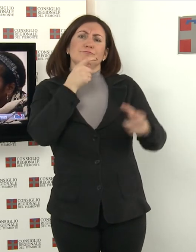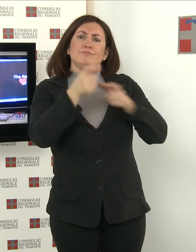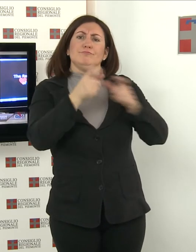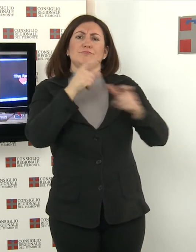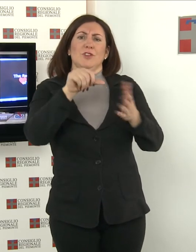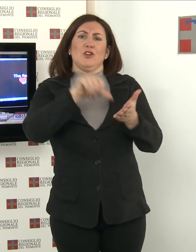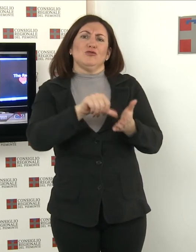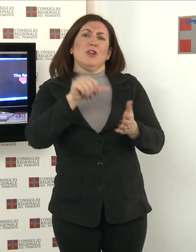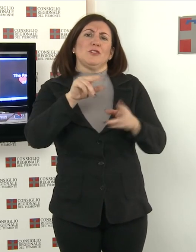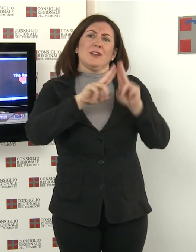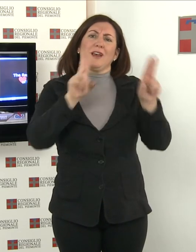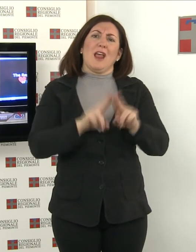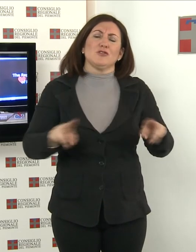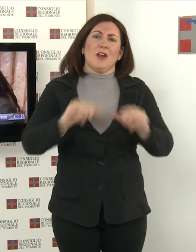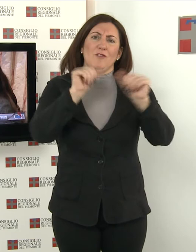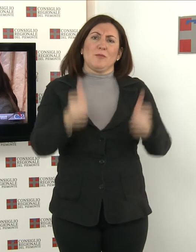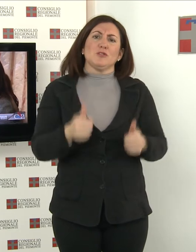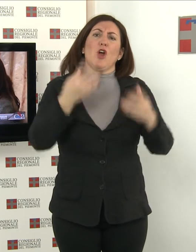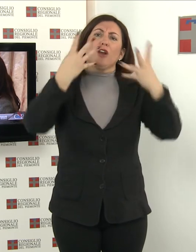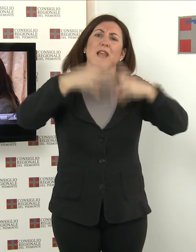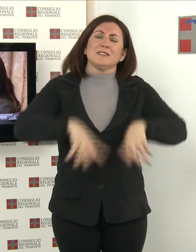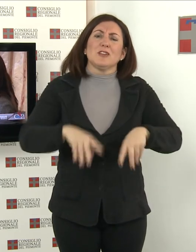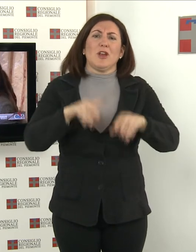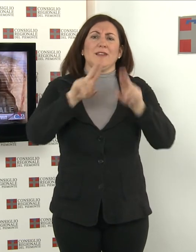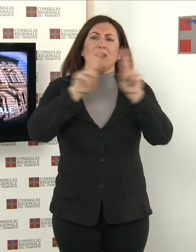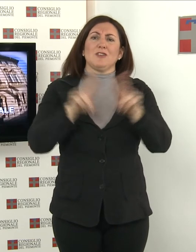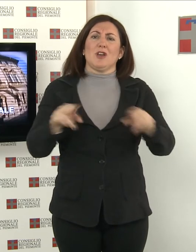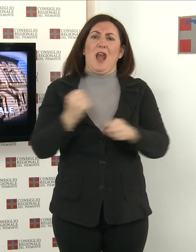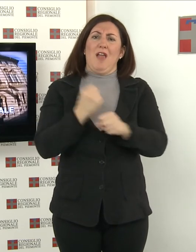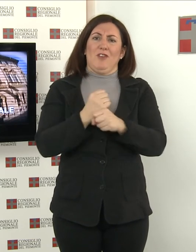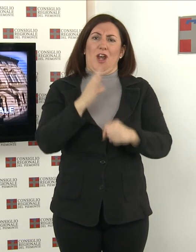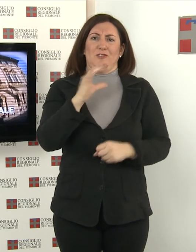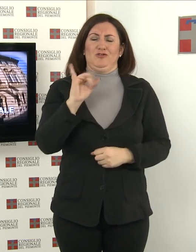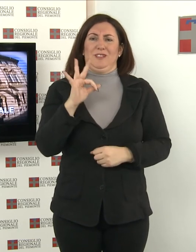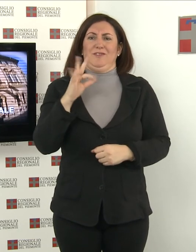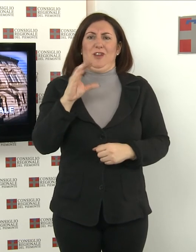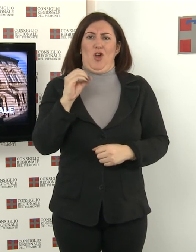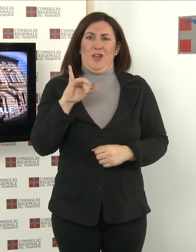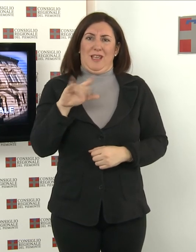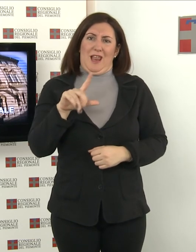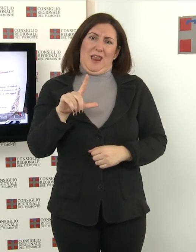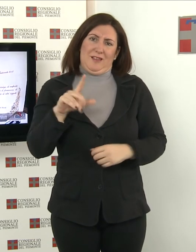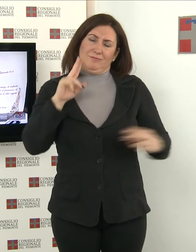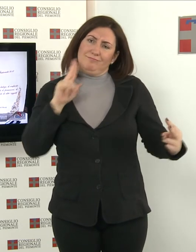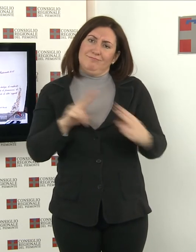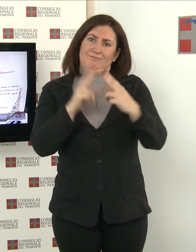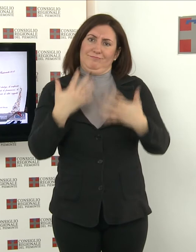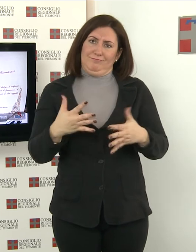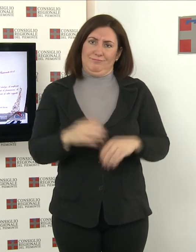dell'organizzazione internazionale del Lavoro cifil riconoscimento al consiglio regionale il consiglio regionale del Piemonte